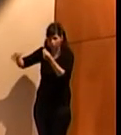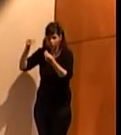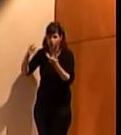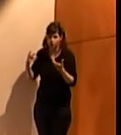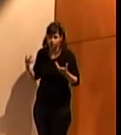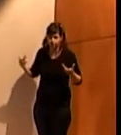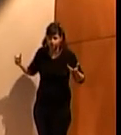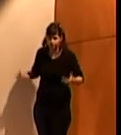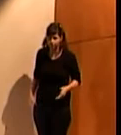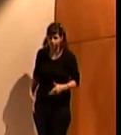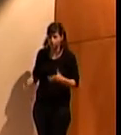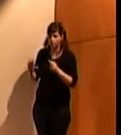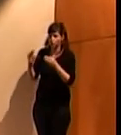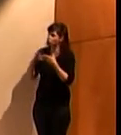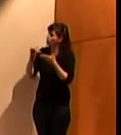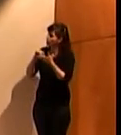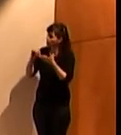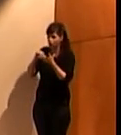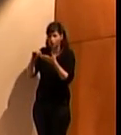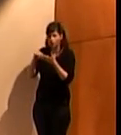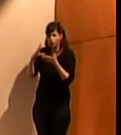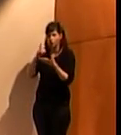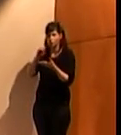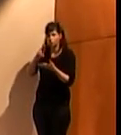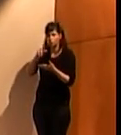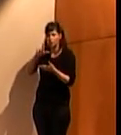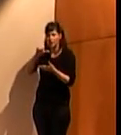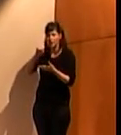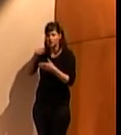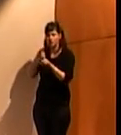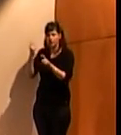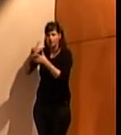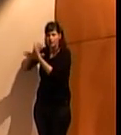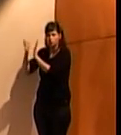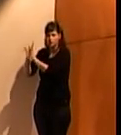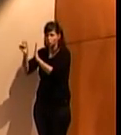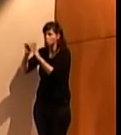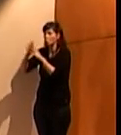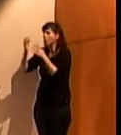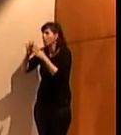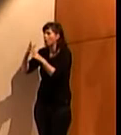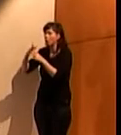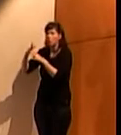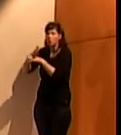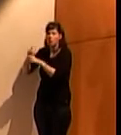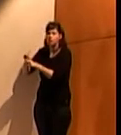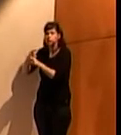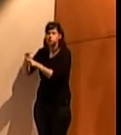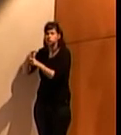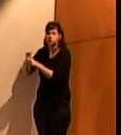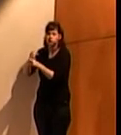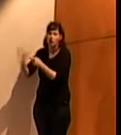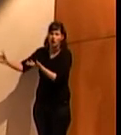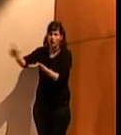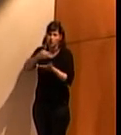voilà, c'est une association qui nous a donné ces chutes de bois et ce qui nous a permis de faire les briques. Après, lors des ateliers des déambulations,